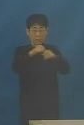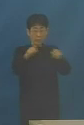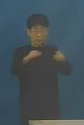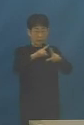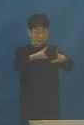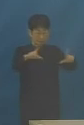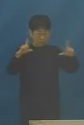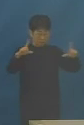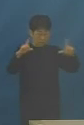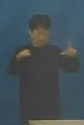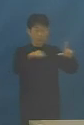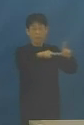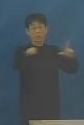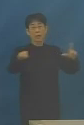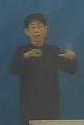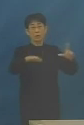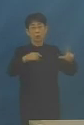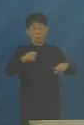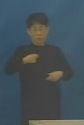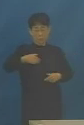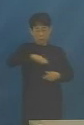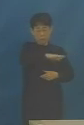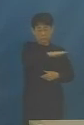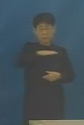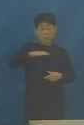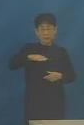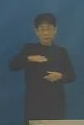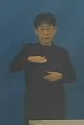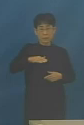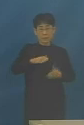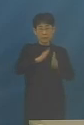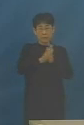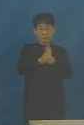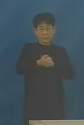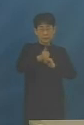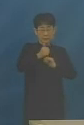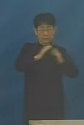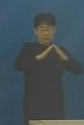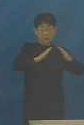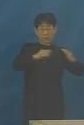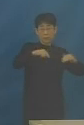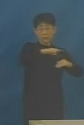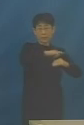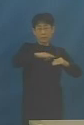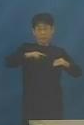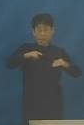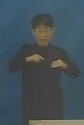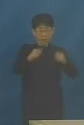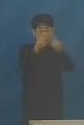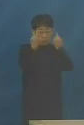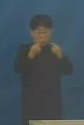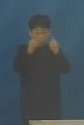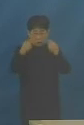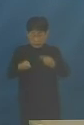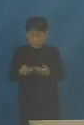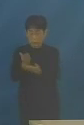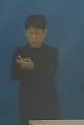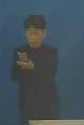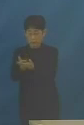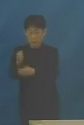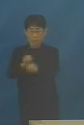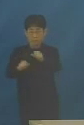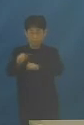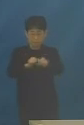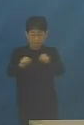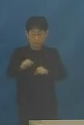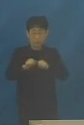に対しまして私どものほうからへ個別に要請をして歩こうということになりましたまた